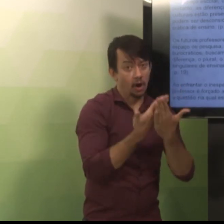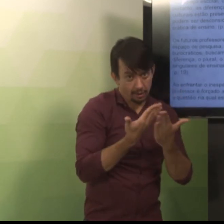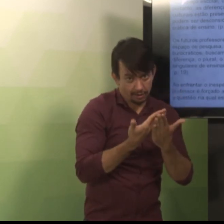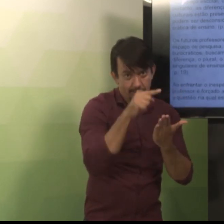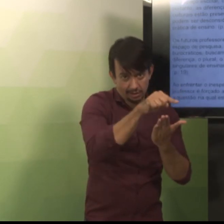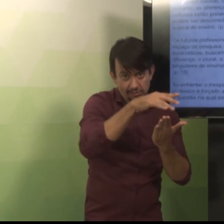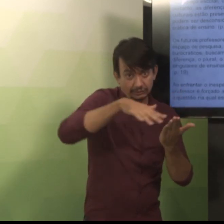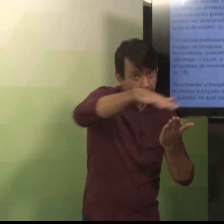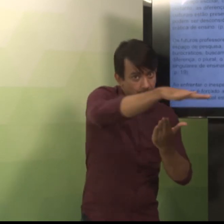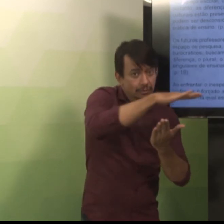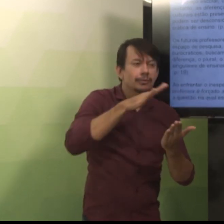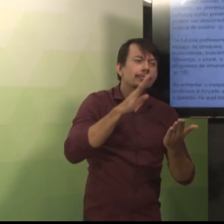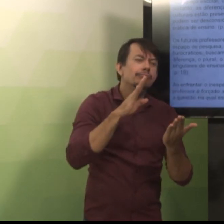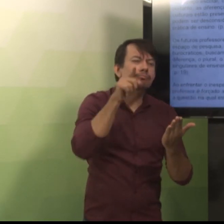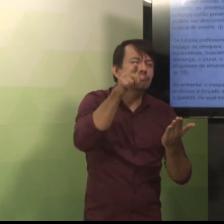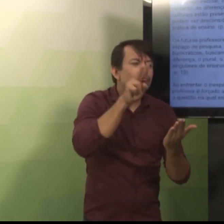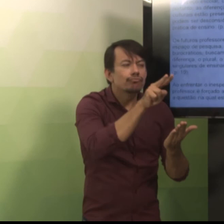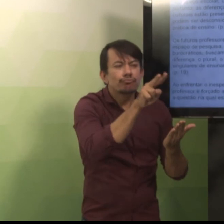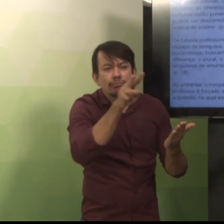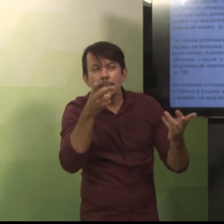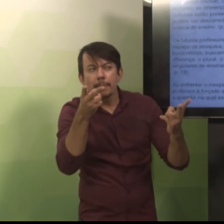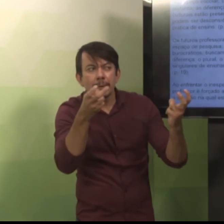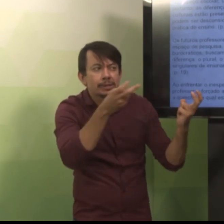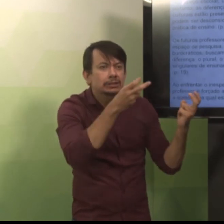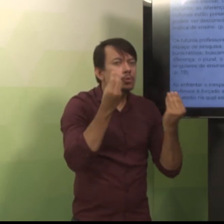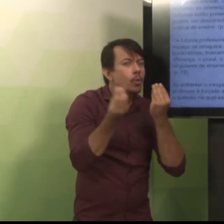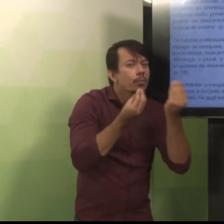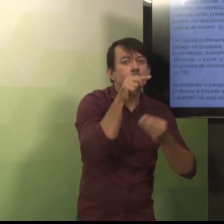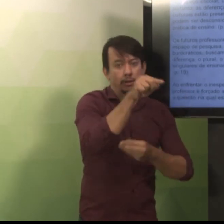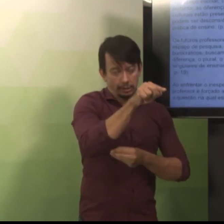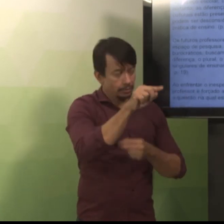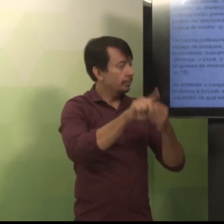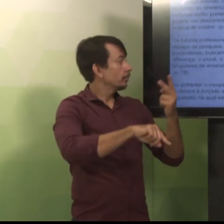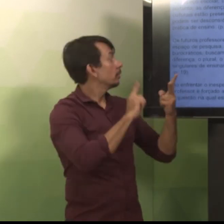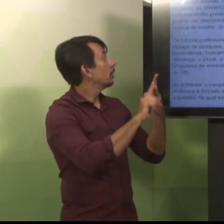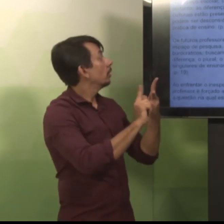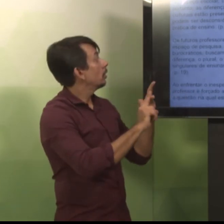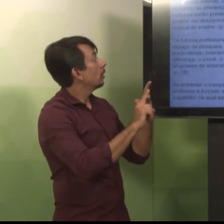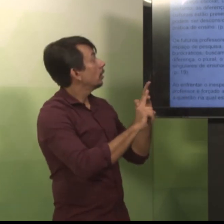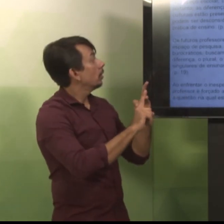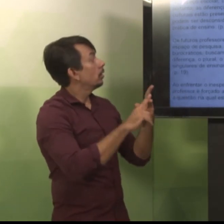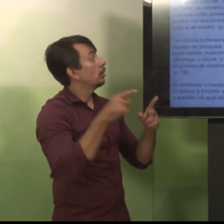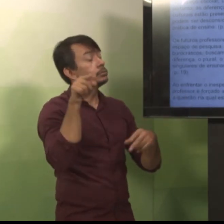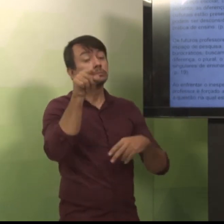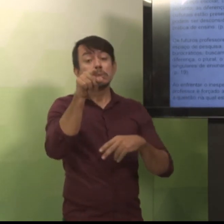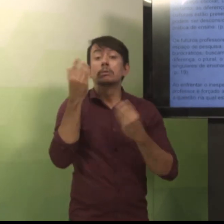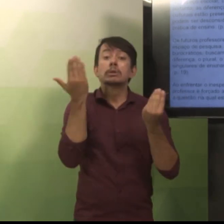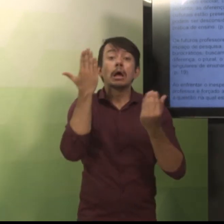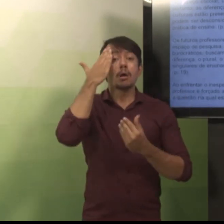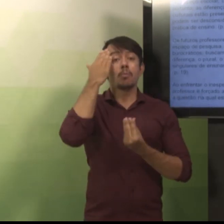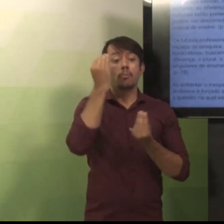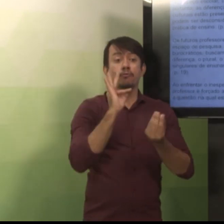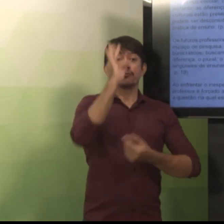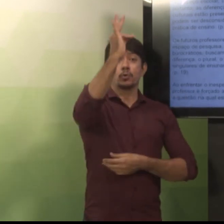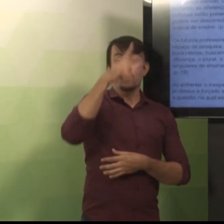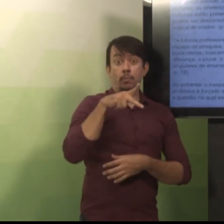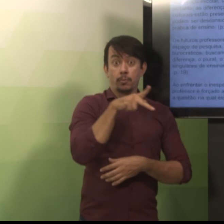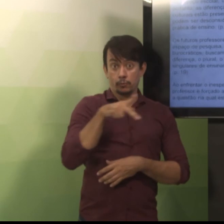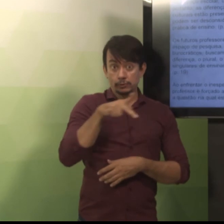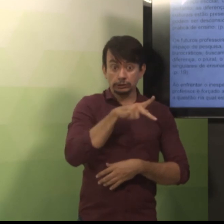escola, as pessoas que fazem parte da escola. Observe isso. Então, os futuros